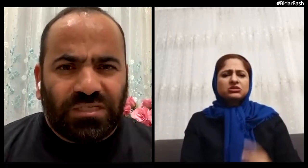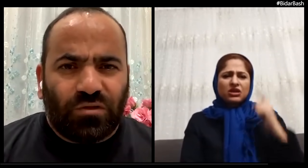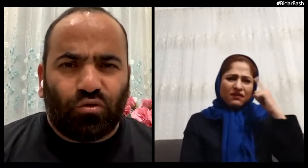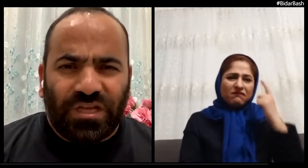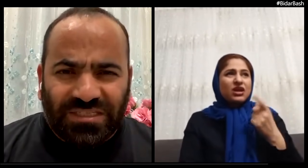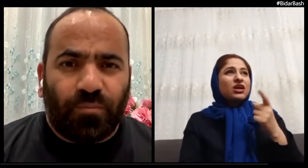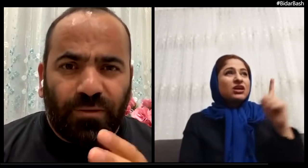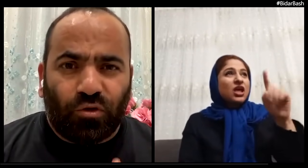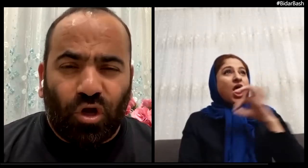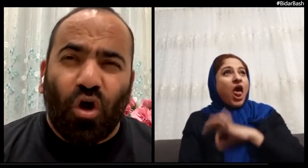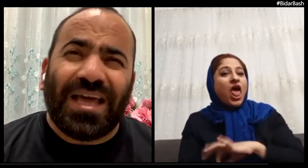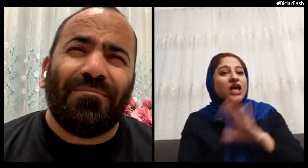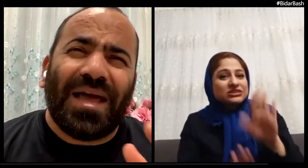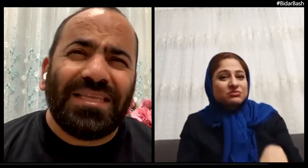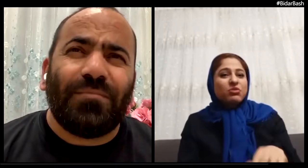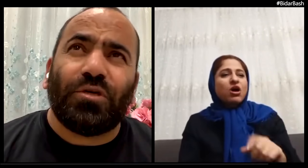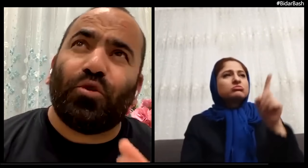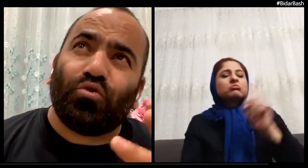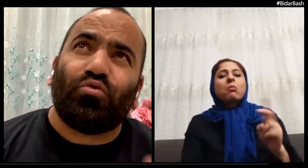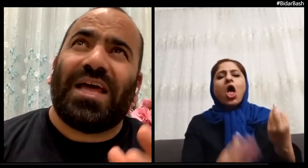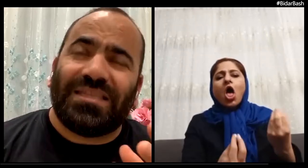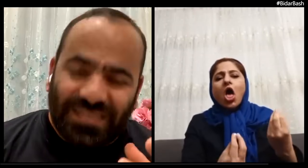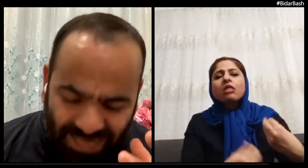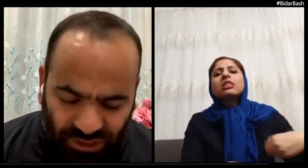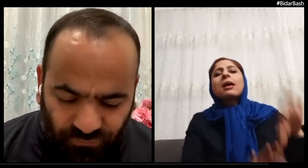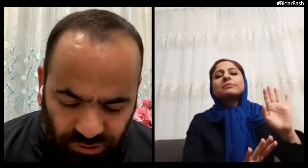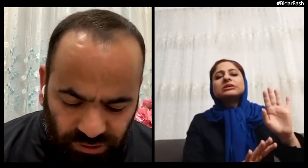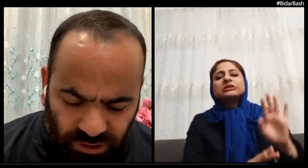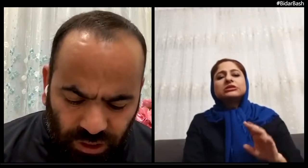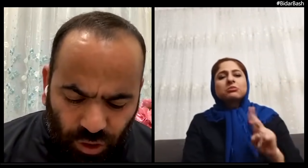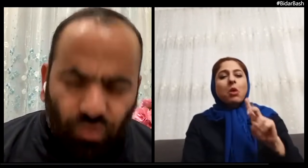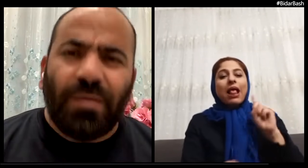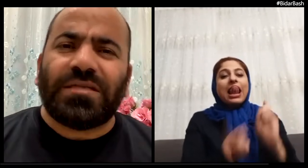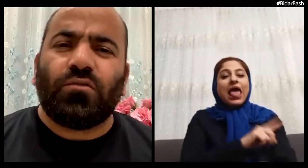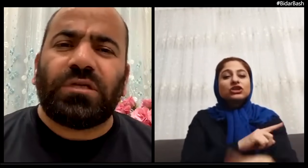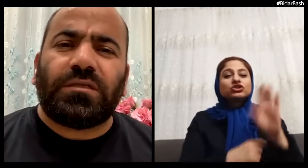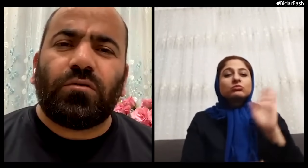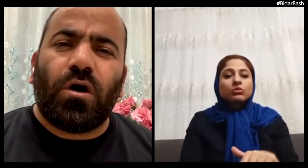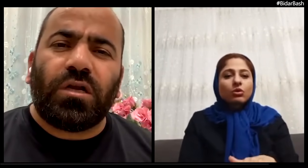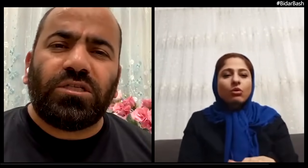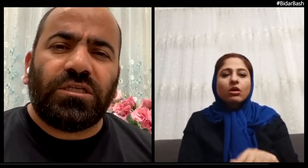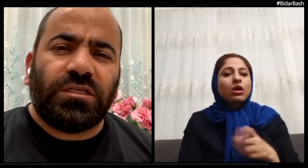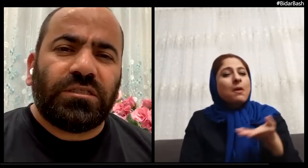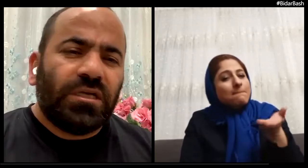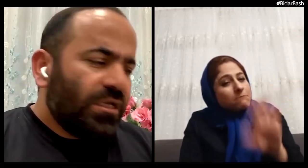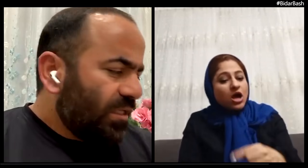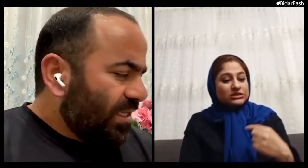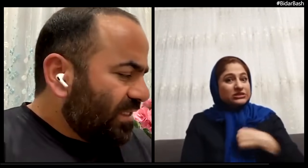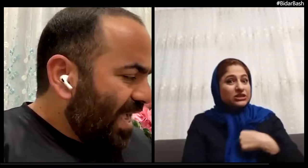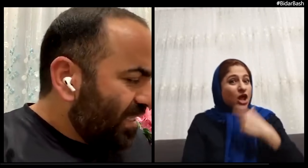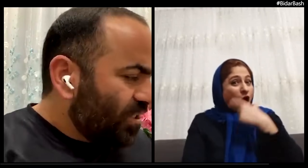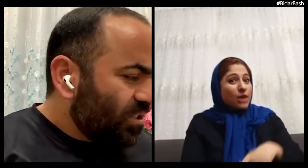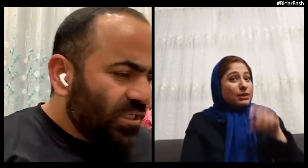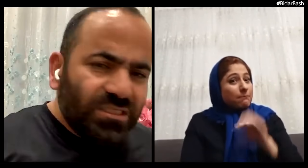نیست و اصلا تو رو حساب نمیکنه، آدم بدی هم که با تو دنده لج وایساده، اونم از قدرت تو خارج نیست،